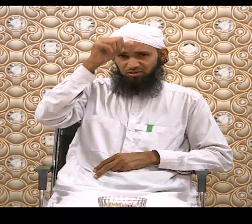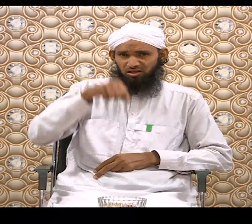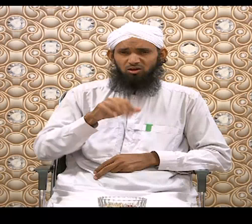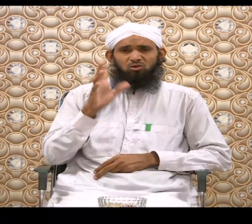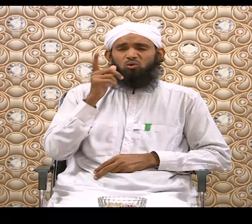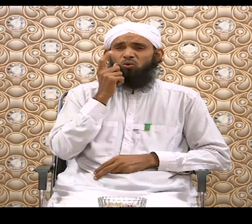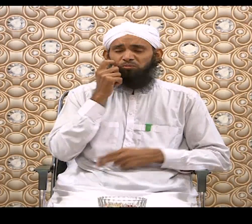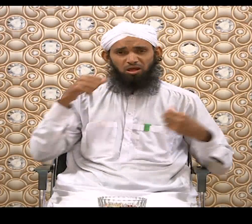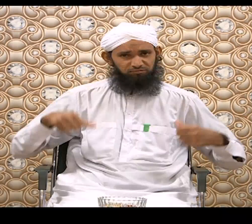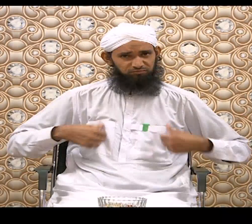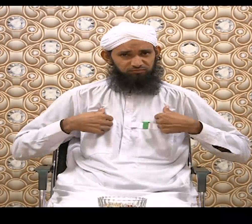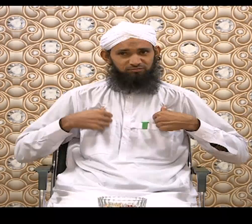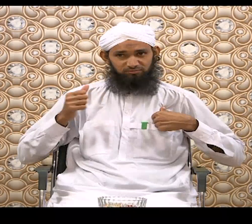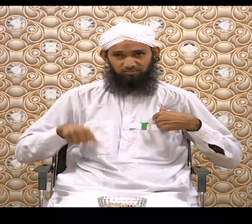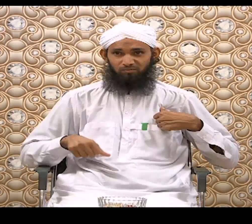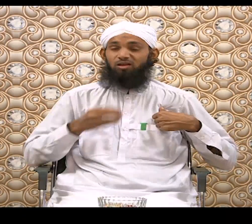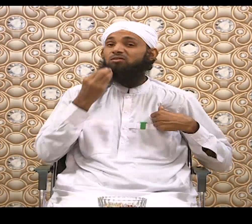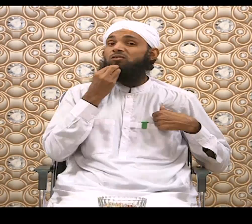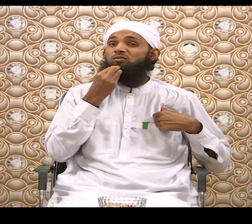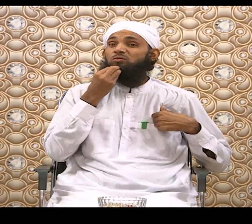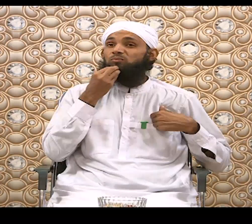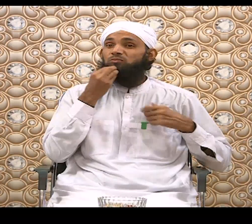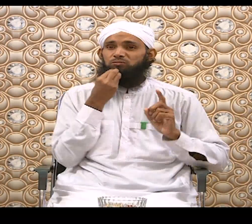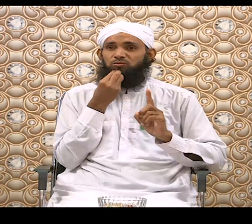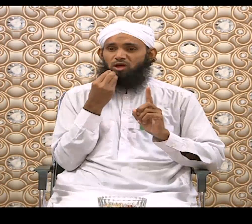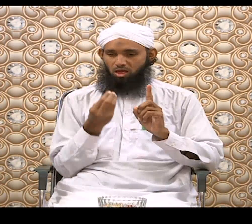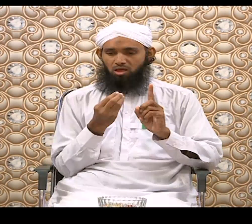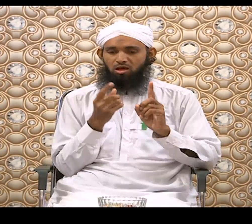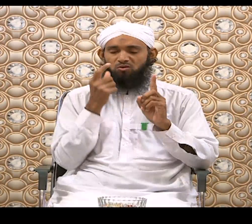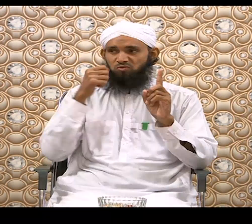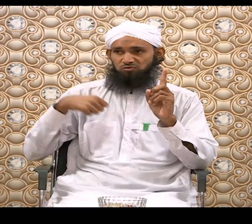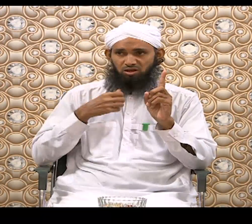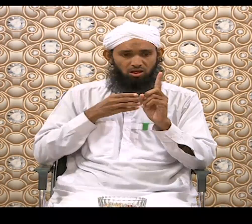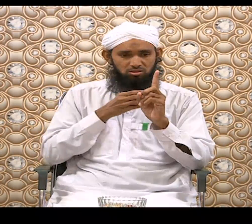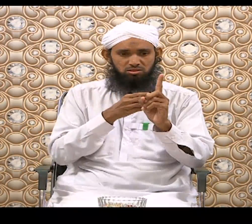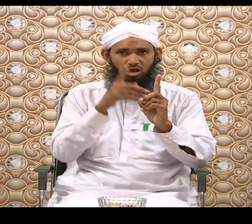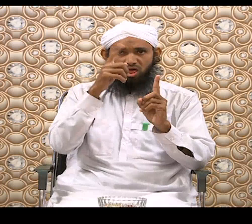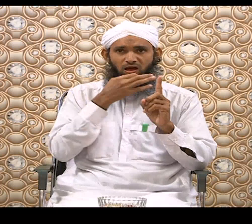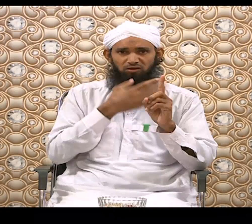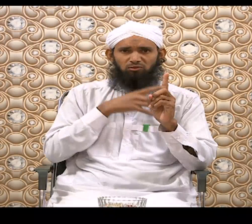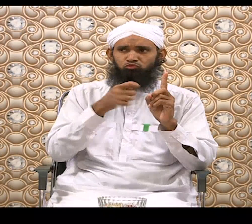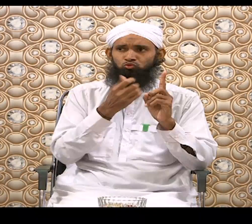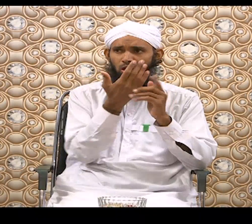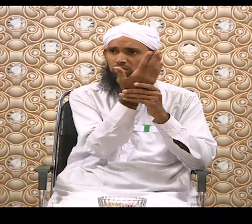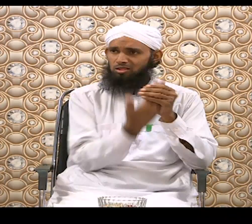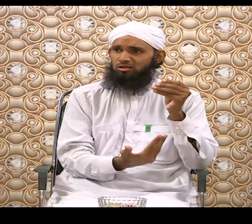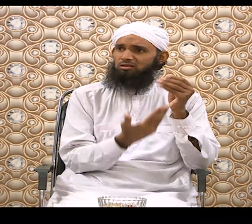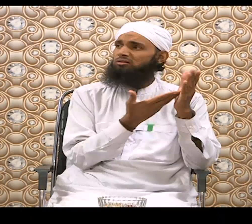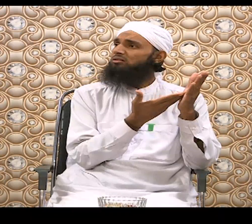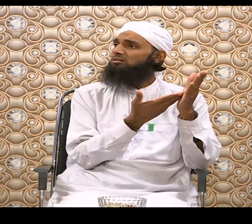نوجوان کسی بڑھے آدمی کے آگے چلتا تھا تو اللہ پاک اسے اس کی بے عدبی کی وجہ سے زمین میں دھنسا